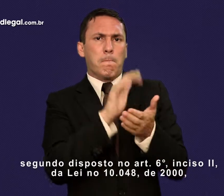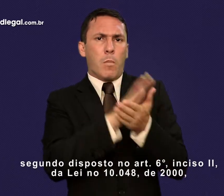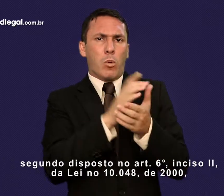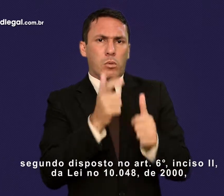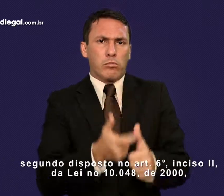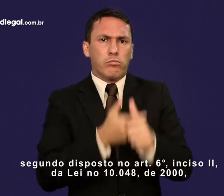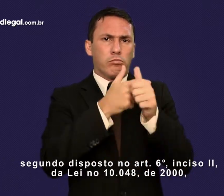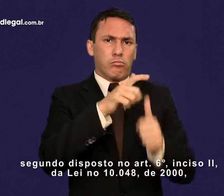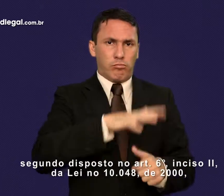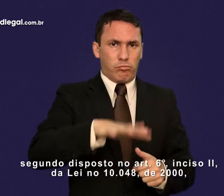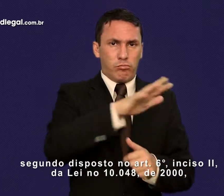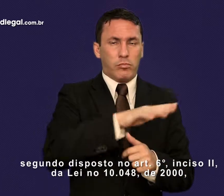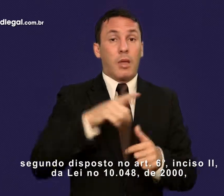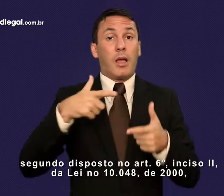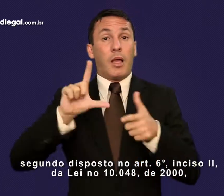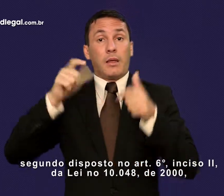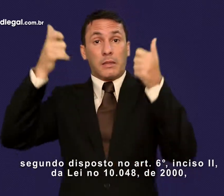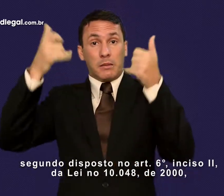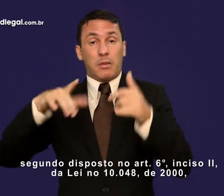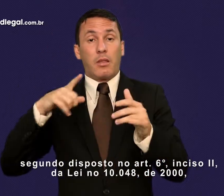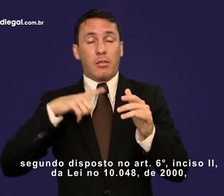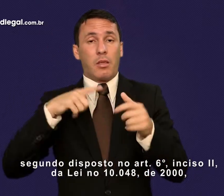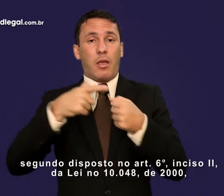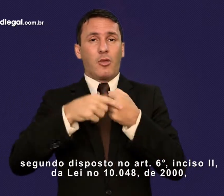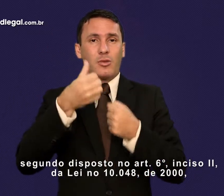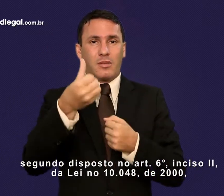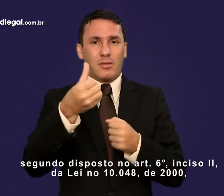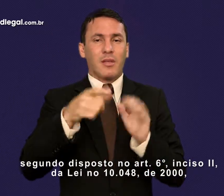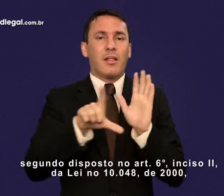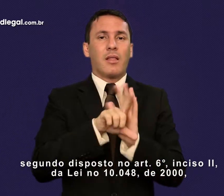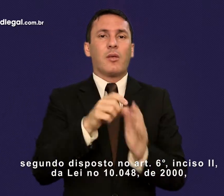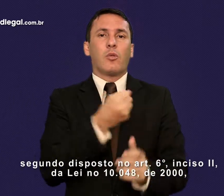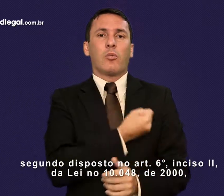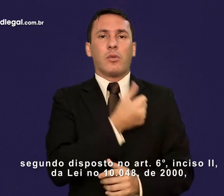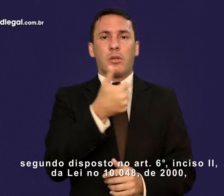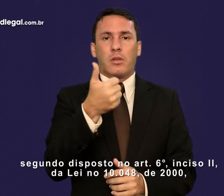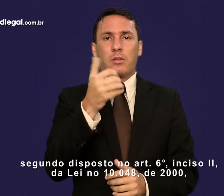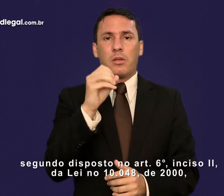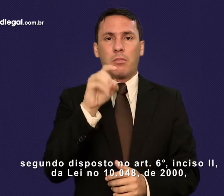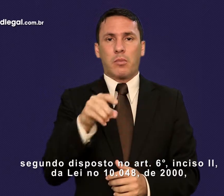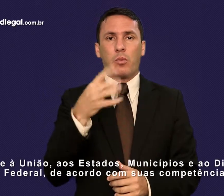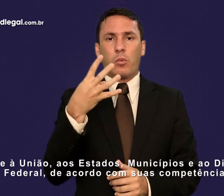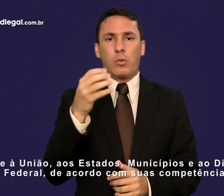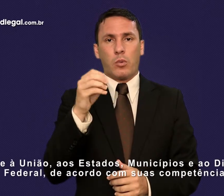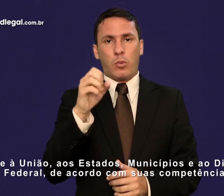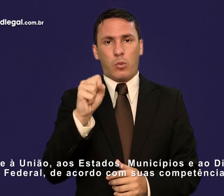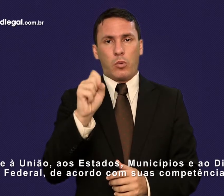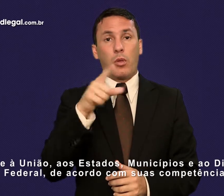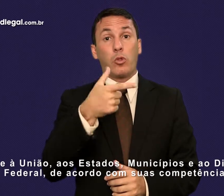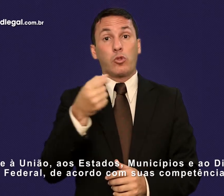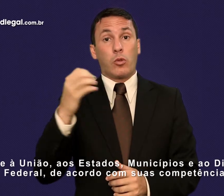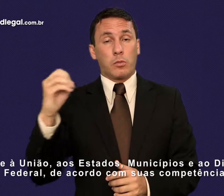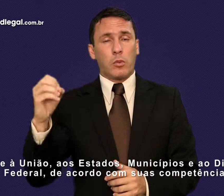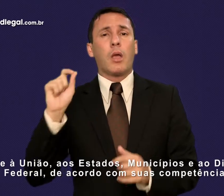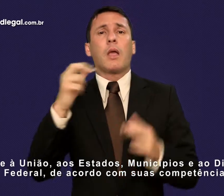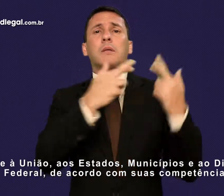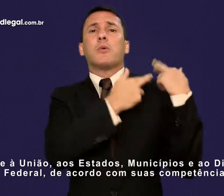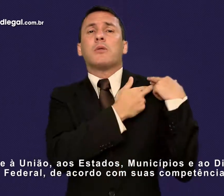coletivos, segundo disposto no artigo 6º, inciso 2, da Lei nº 10.048 de 2000, cabe à